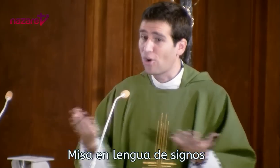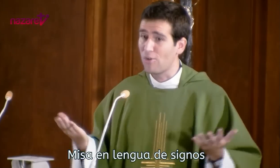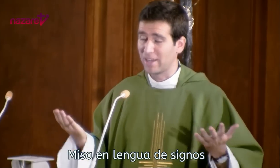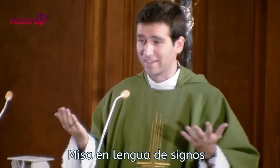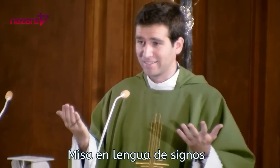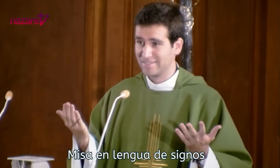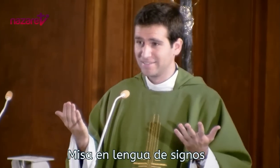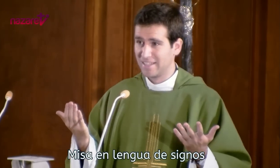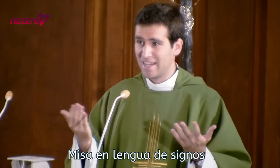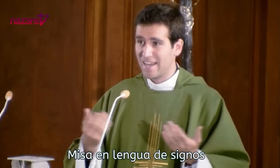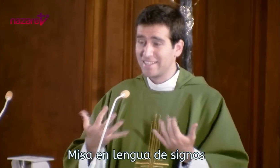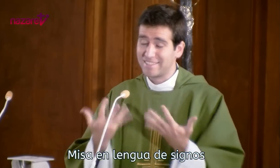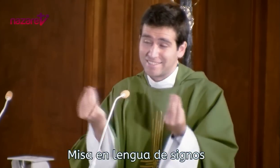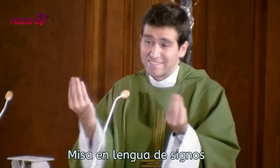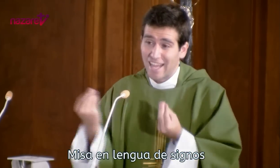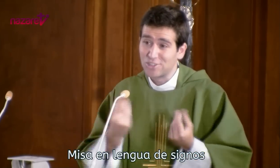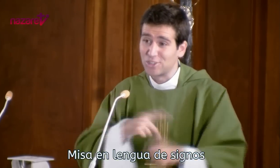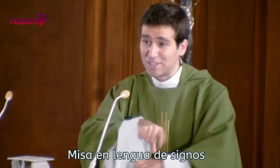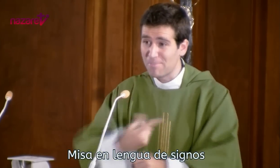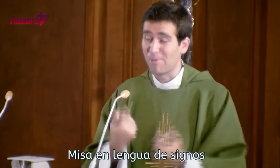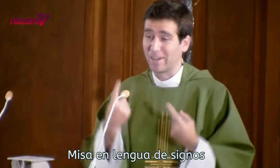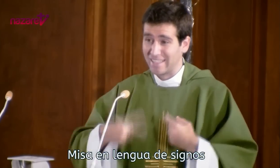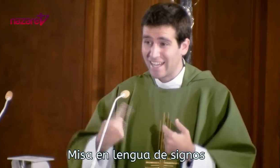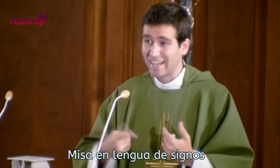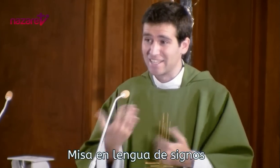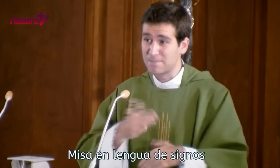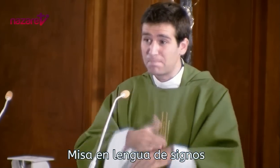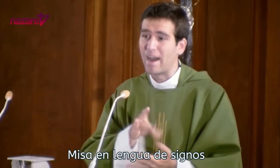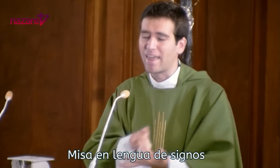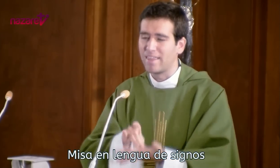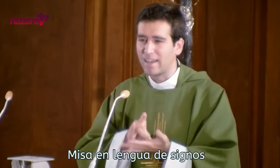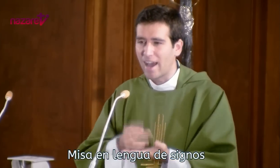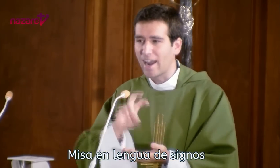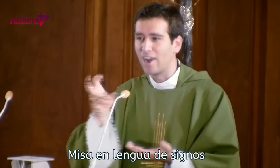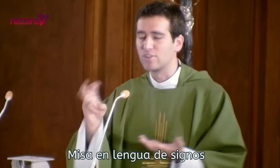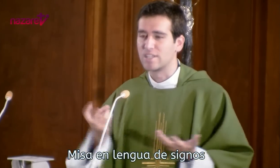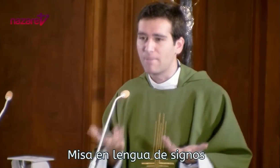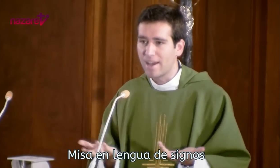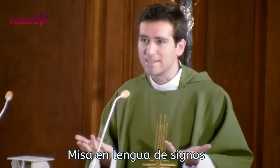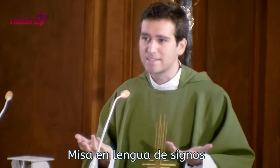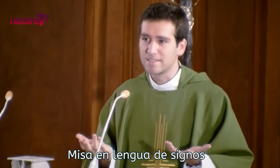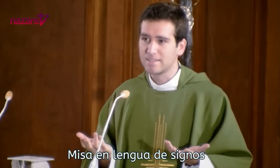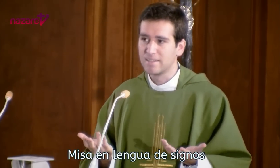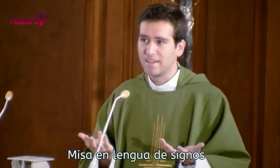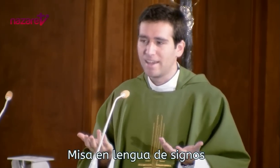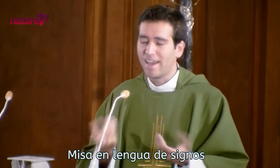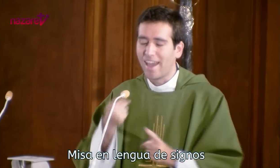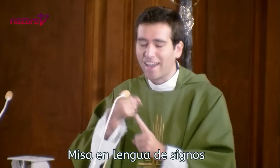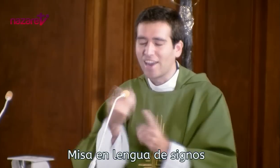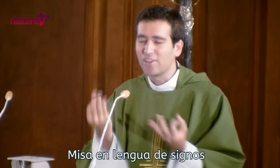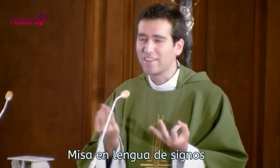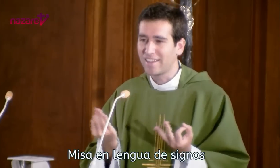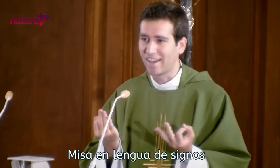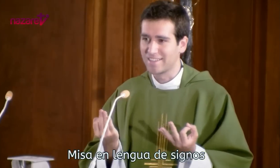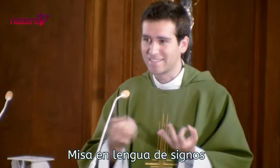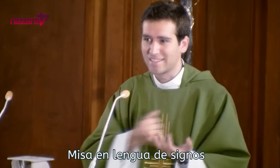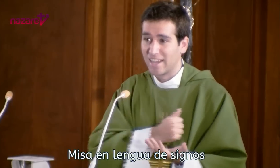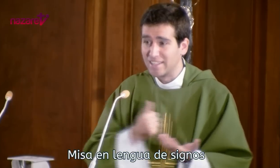joven, tanto tiempo que tienes para dedicar a los demás, ¿en qué lo dedicas? ¿En ti